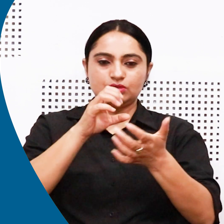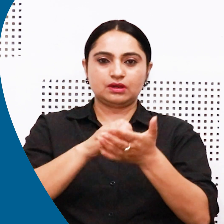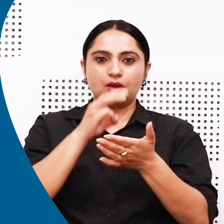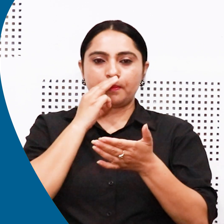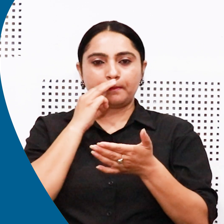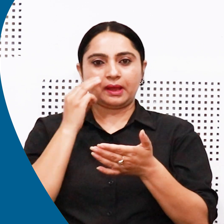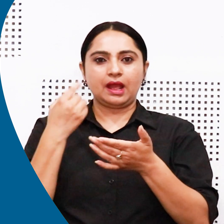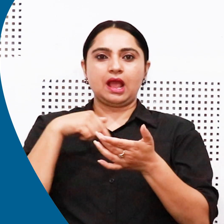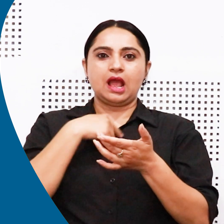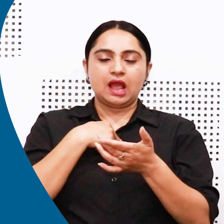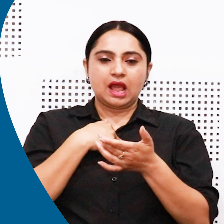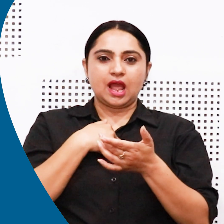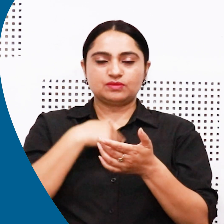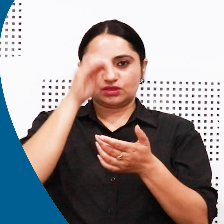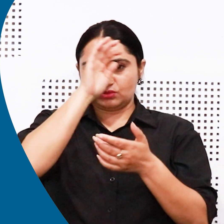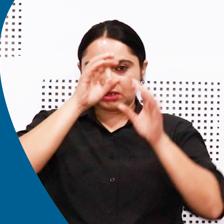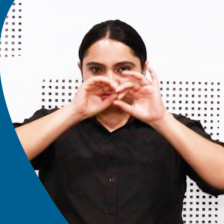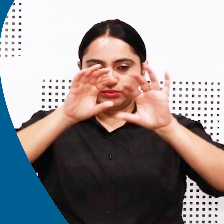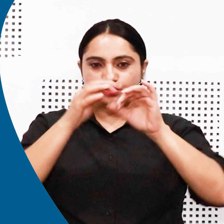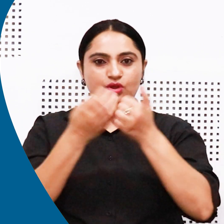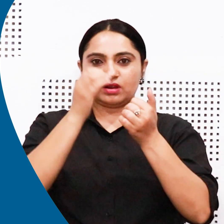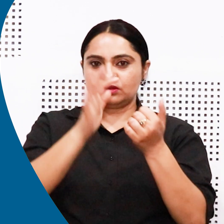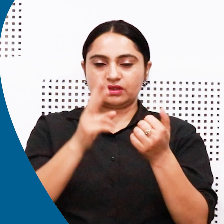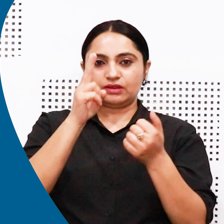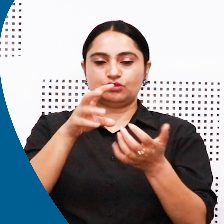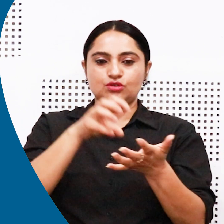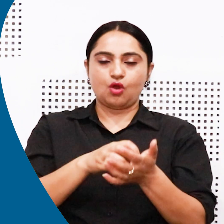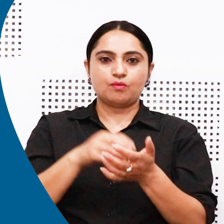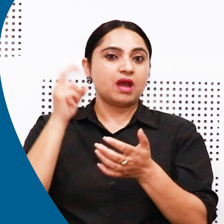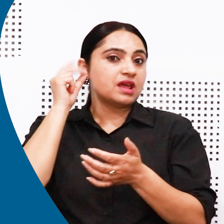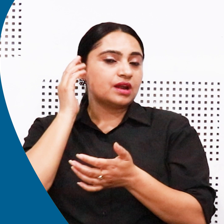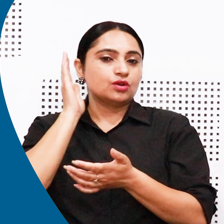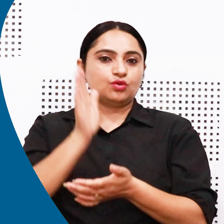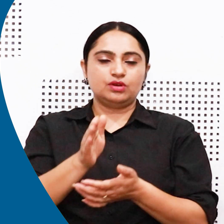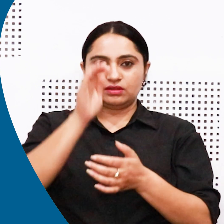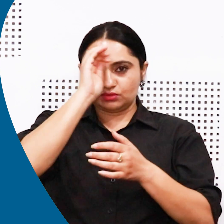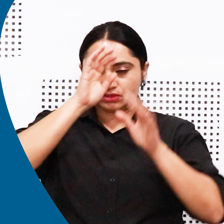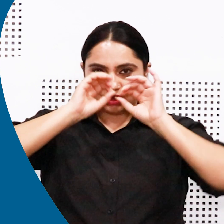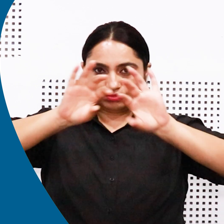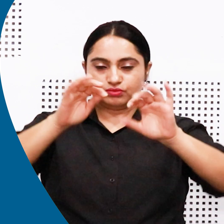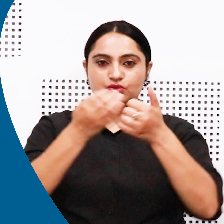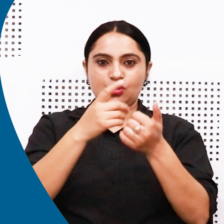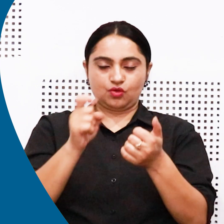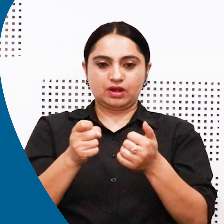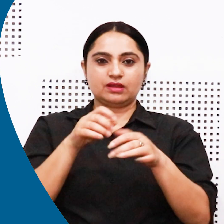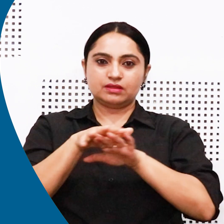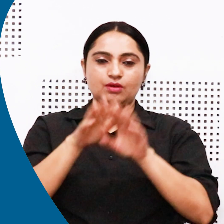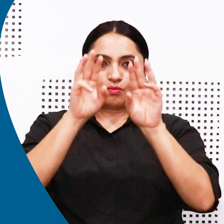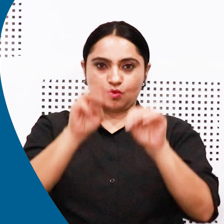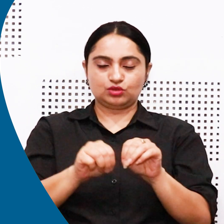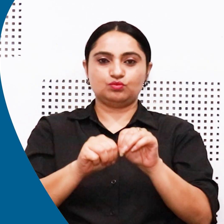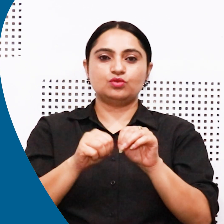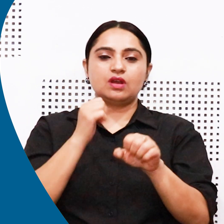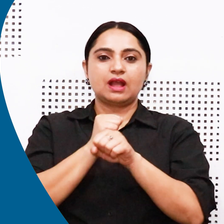हामीले सूचनाहरू सम्प्रेषण गर्न सकिरहेका हुँदैनौँ त्यो ठाउँमा चाहिँ रेडियोले सूचना सम्प्रेषण गर्नको लागि बहुत महत्त्वपूर्ण